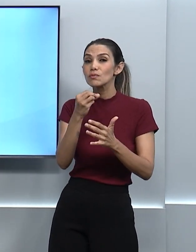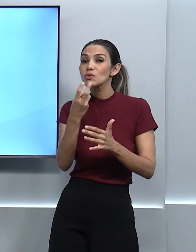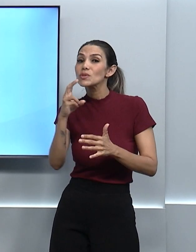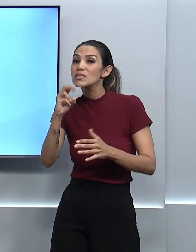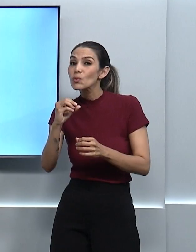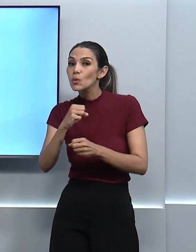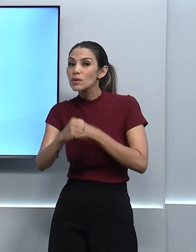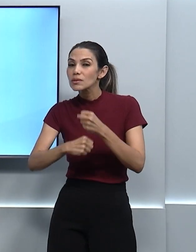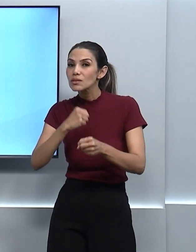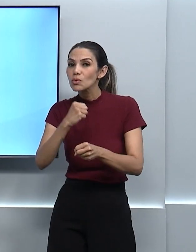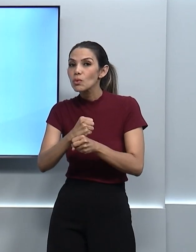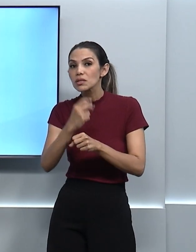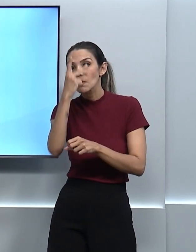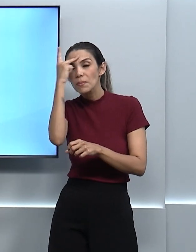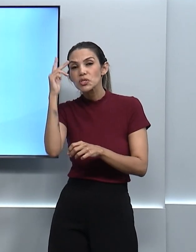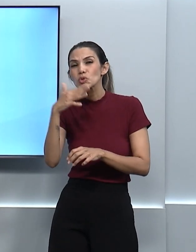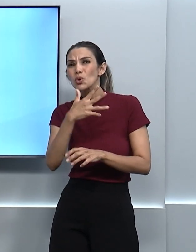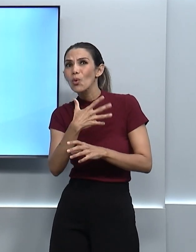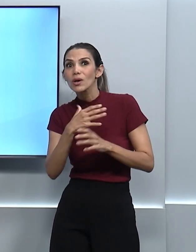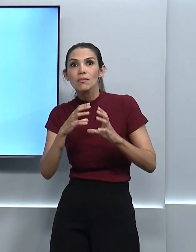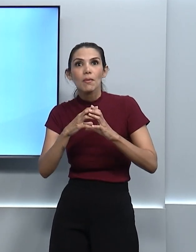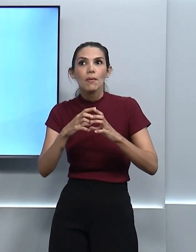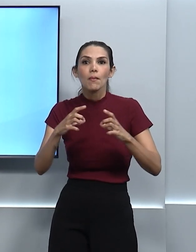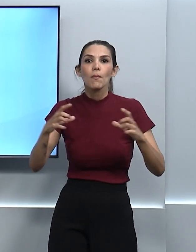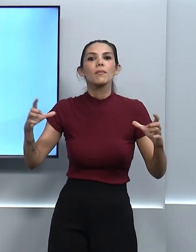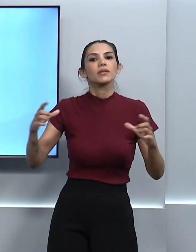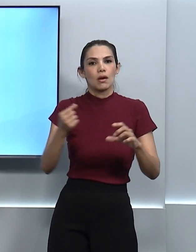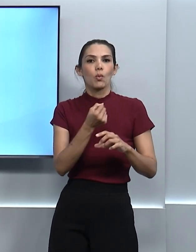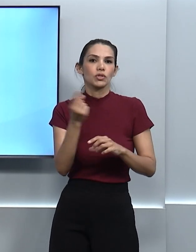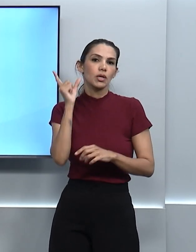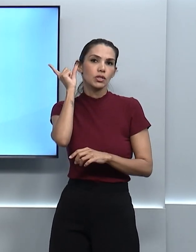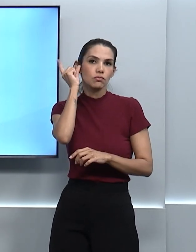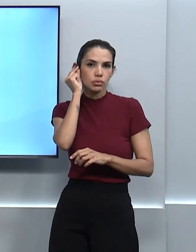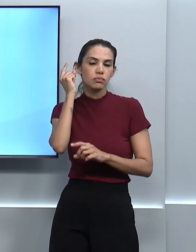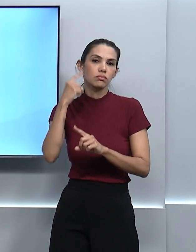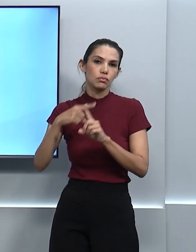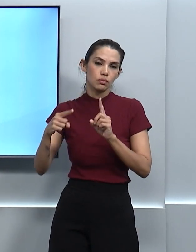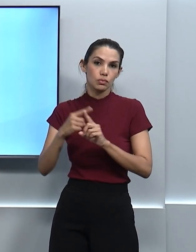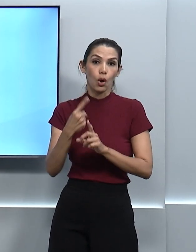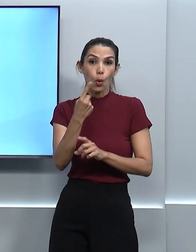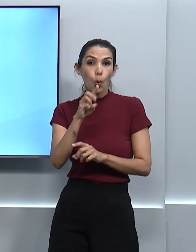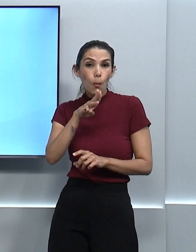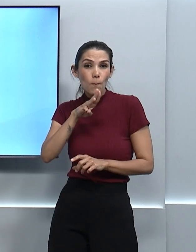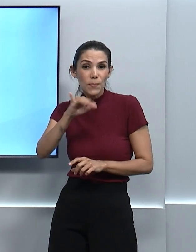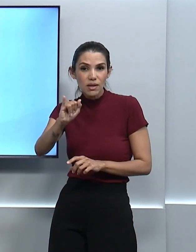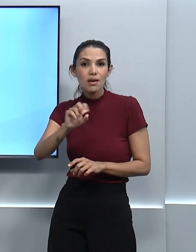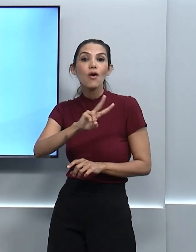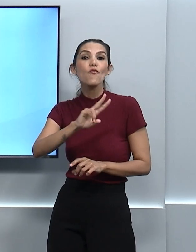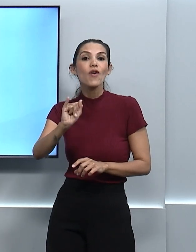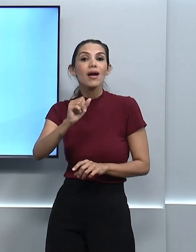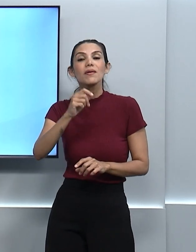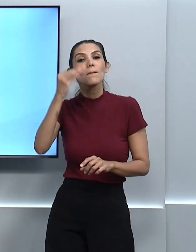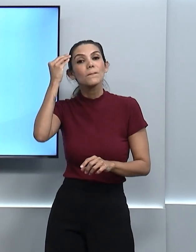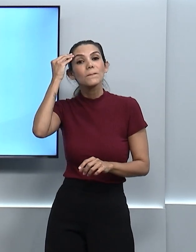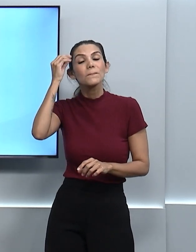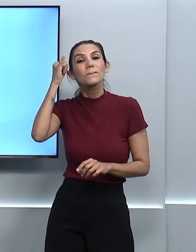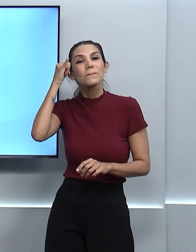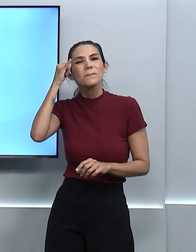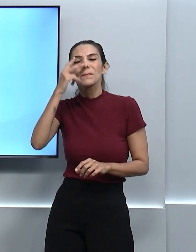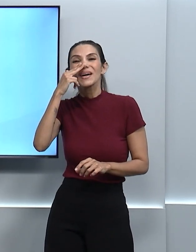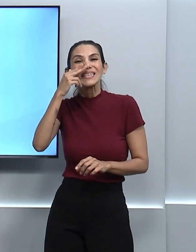terão algum grau de perda auditiva. 1 bilhão desses casos deve afetar jovens